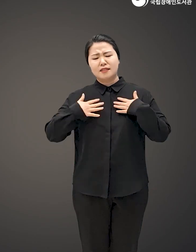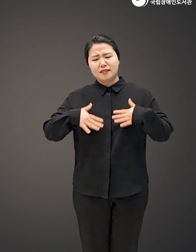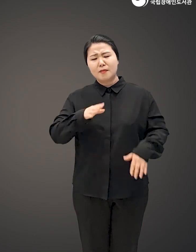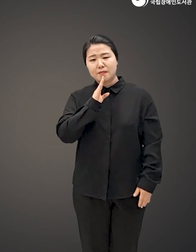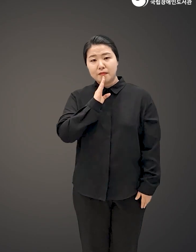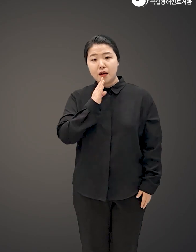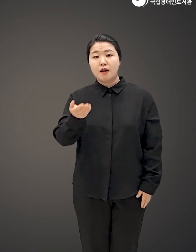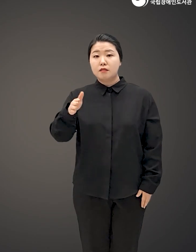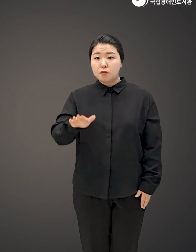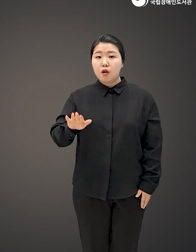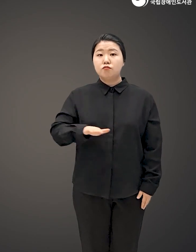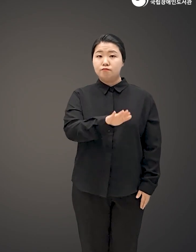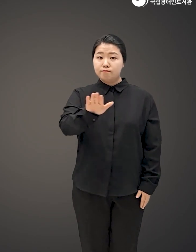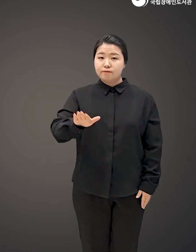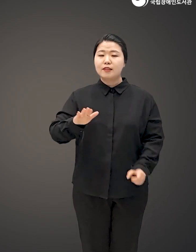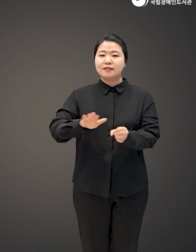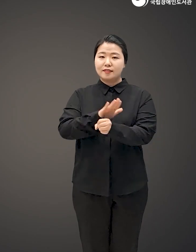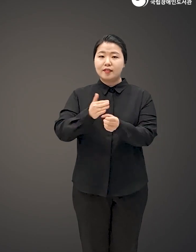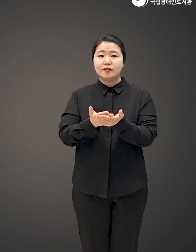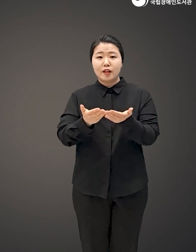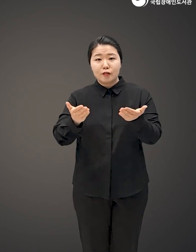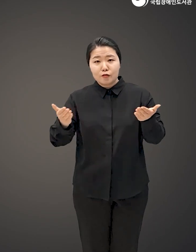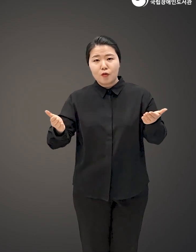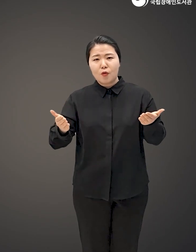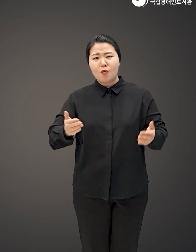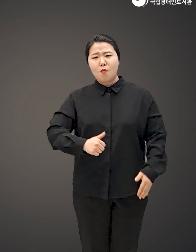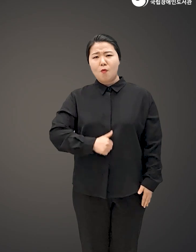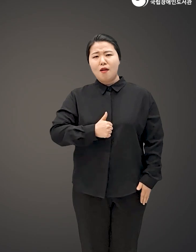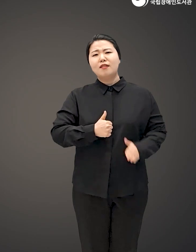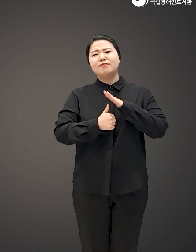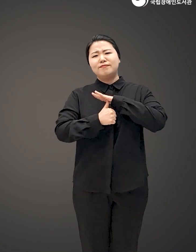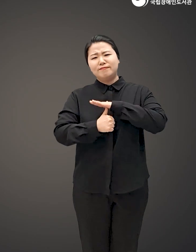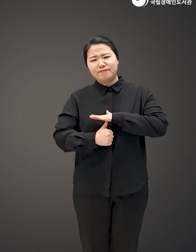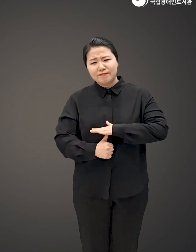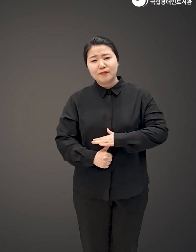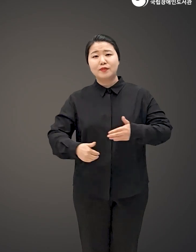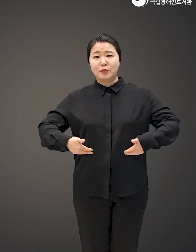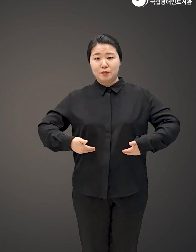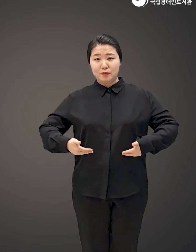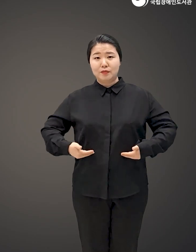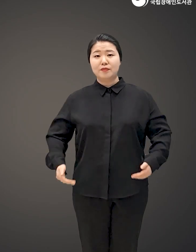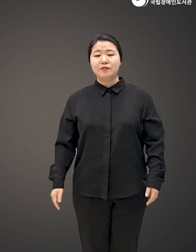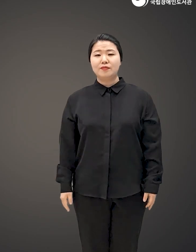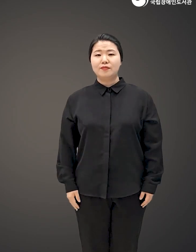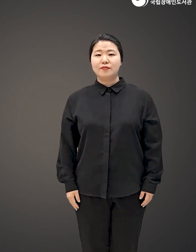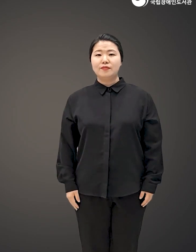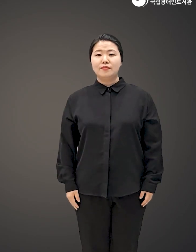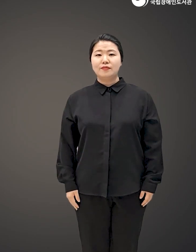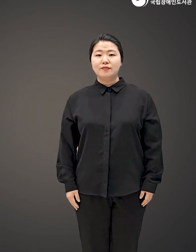그럼에도 불구하고 우리는 아낌없이 사랑해야 하고 조금은 더 참아낼 줄 알아야 한다.